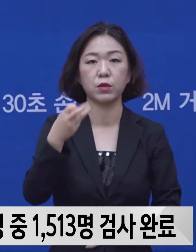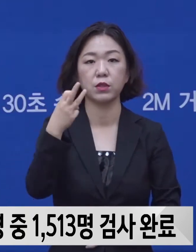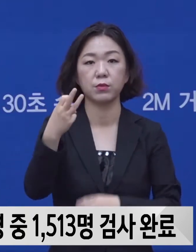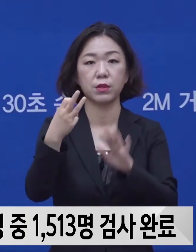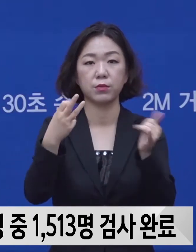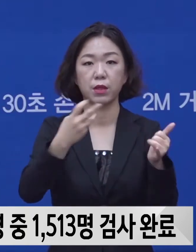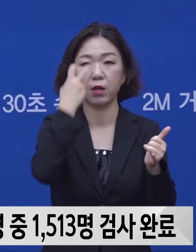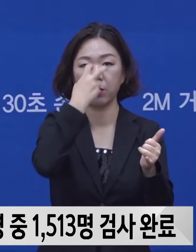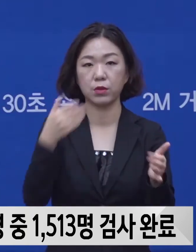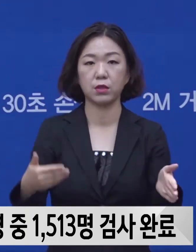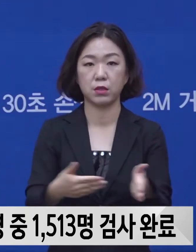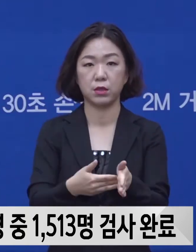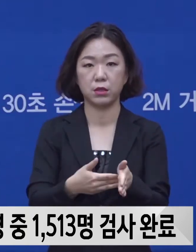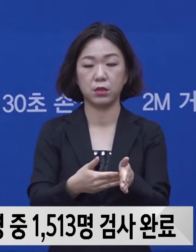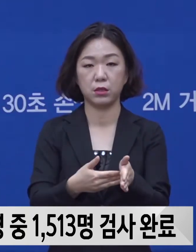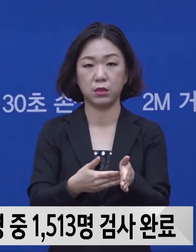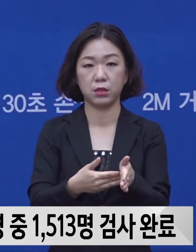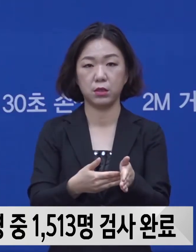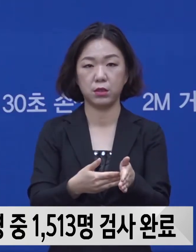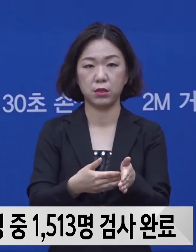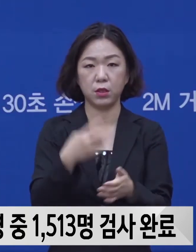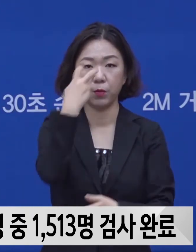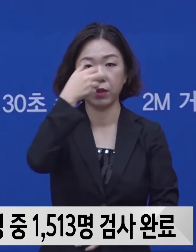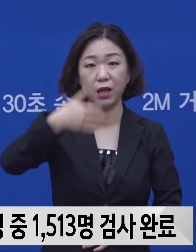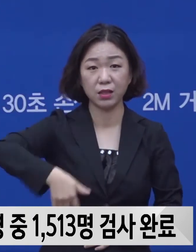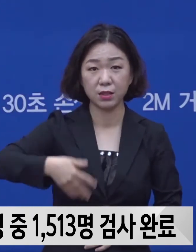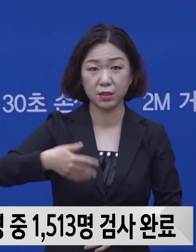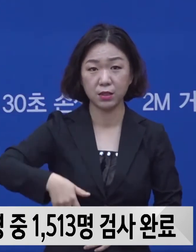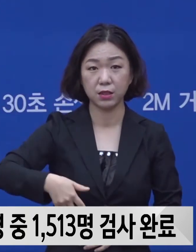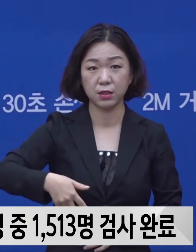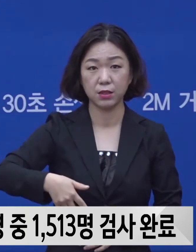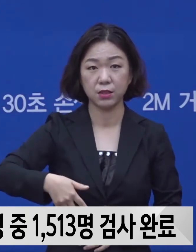1,513명이 검사를 완료하였으며 미검사자는